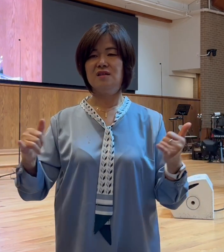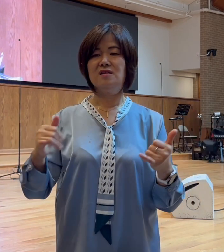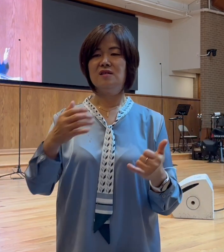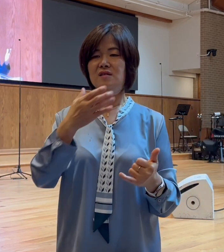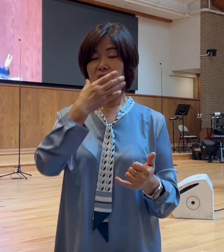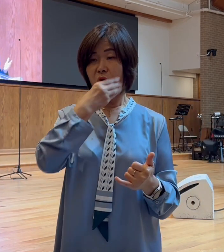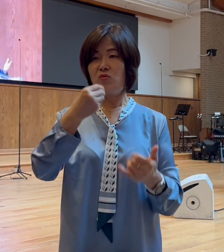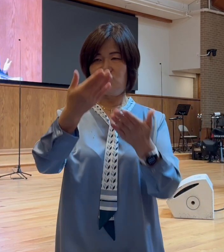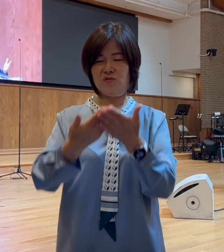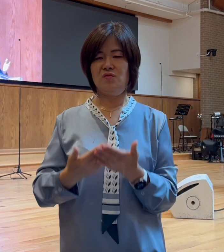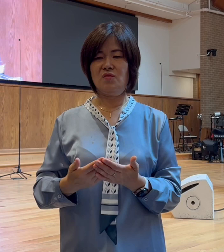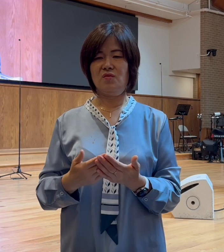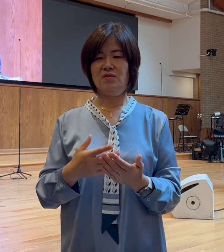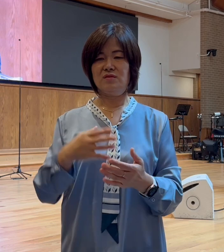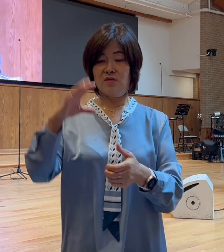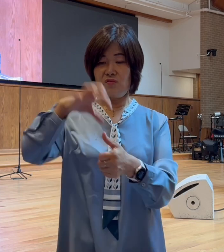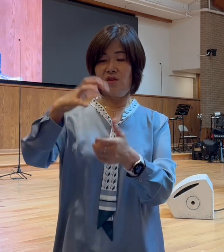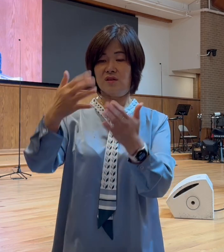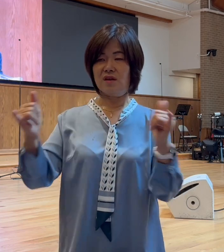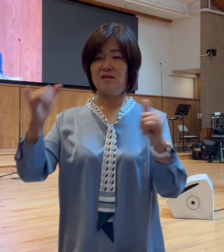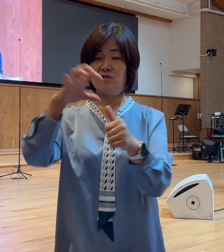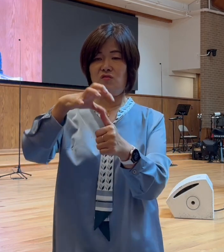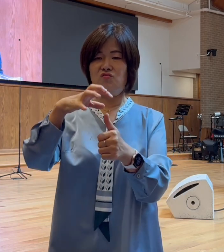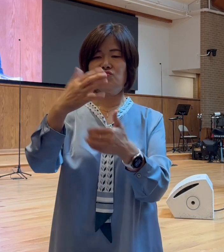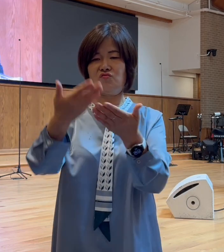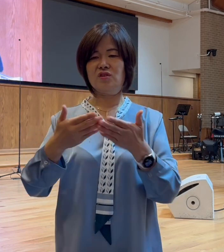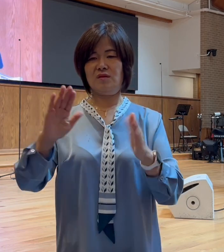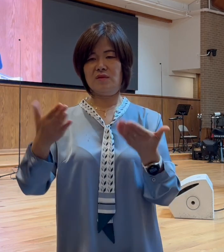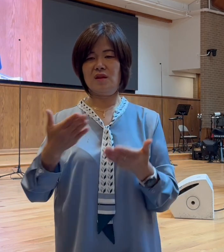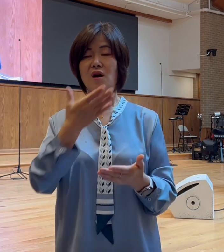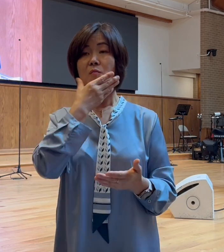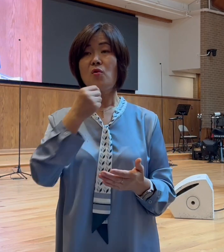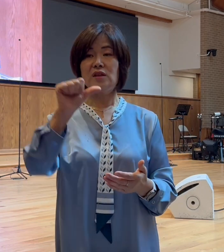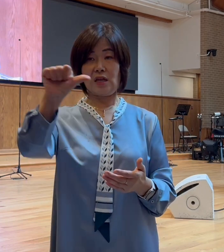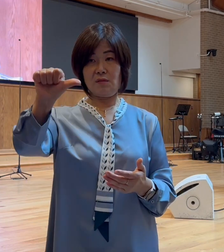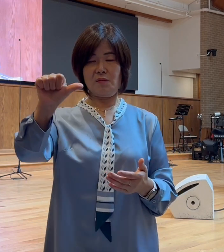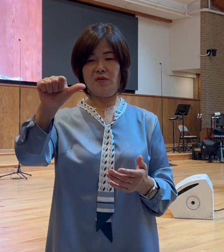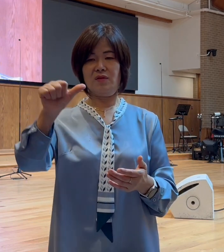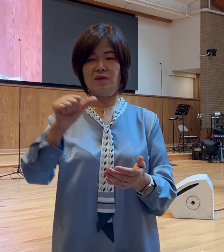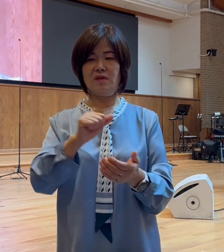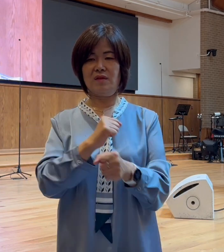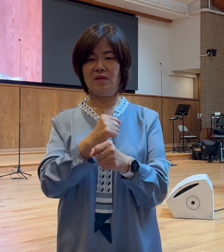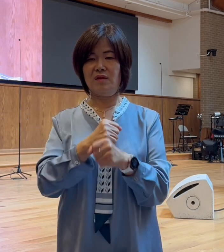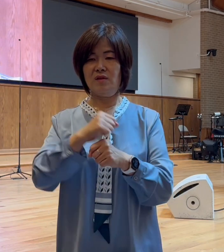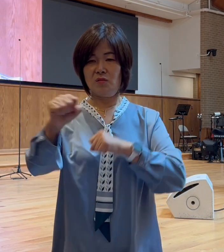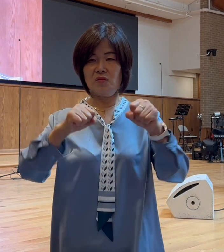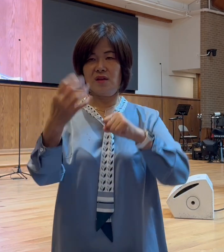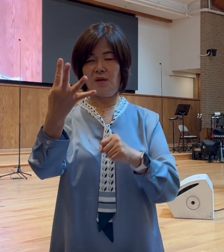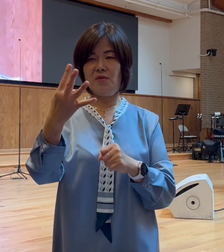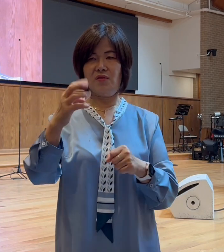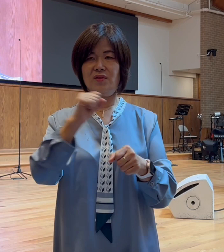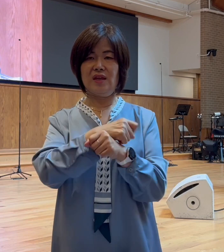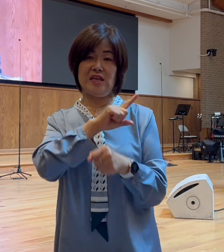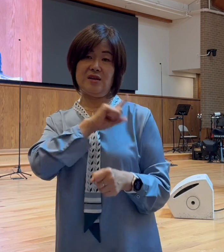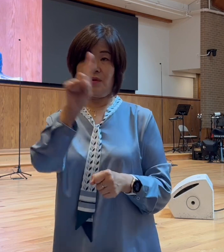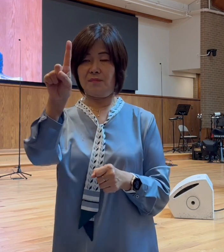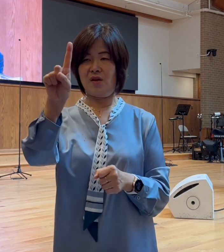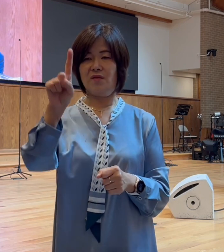저주하리. 안전이거든요. 여기 보시면은 복이 5번 나오는데 동사가 4번 나오고 명사가 1번